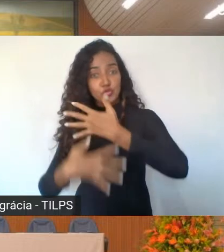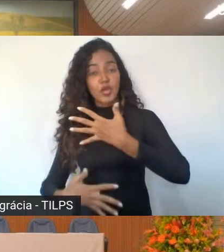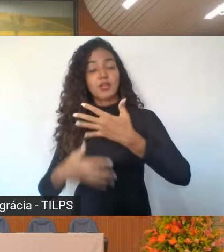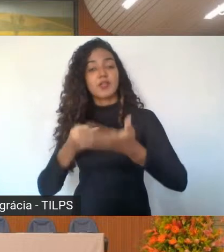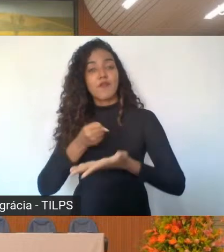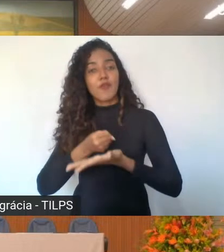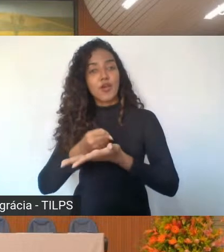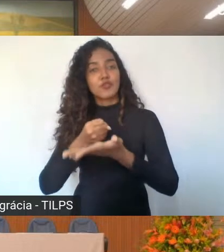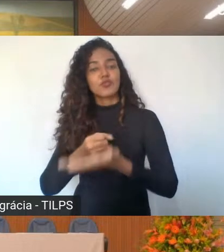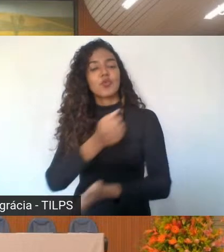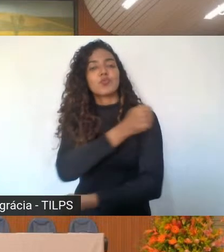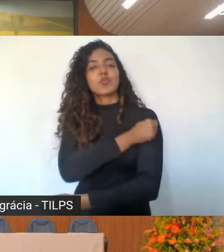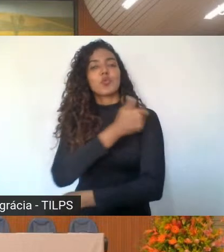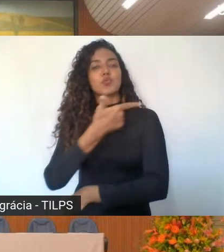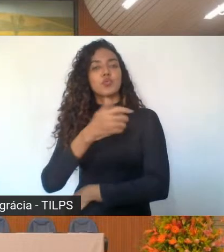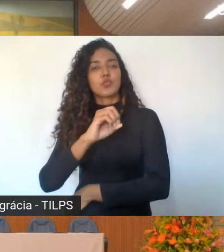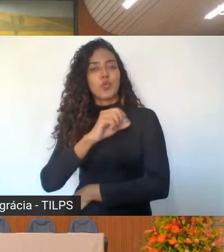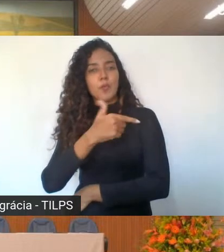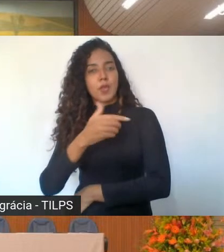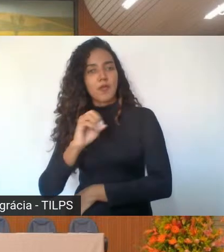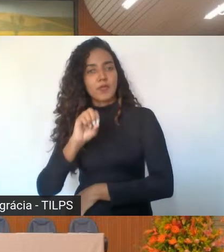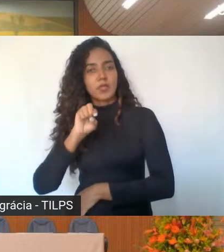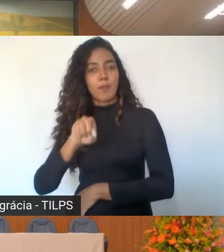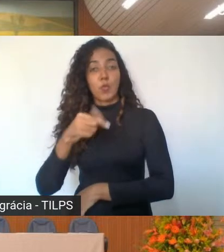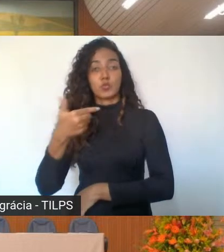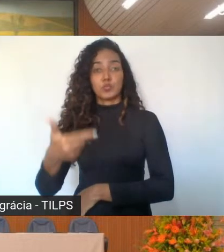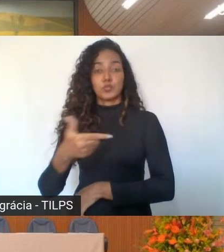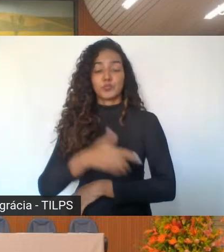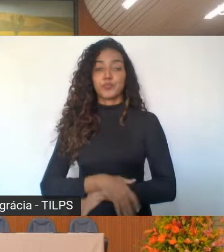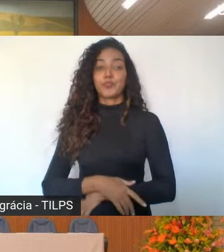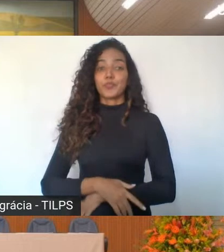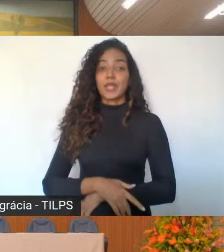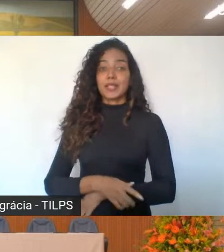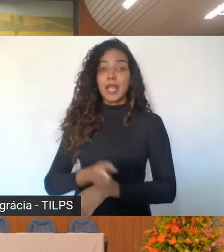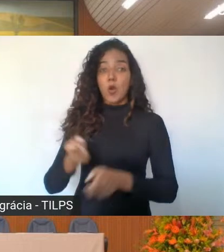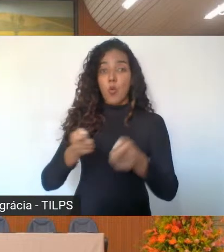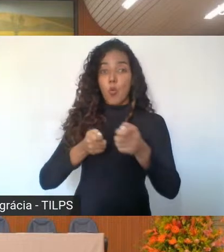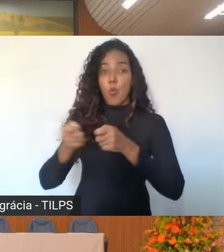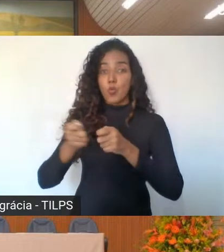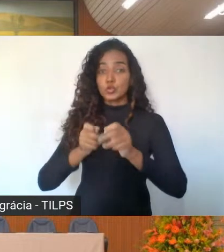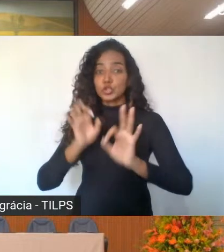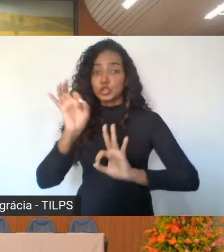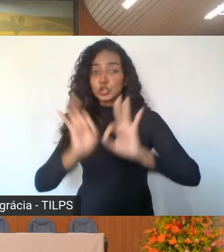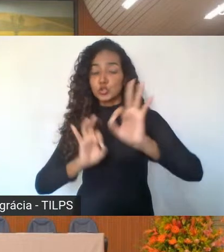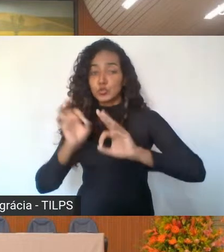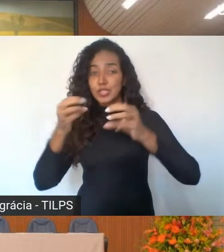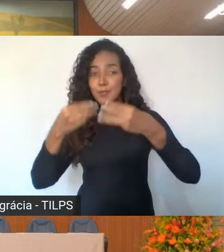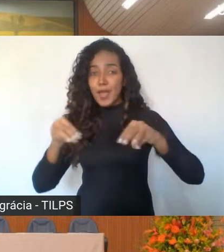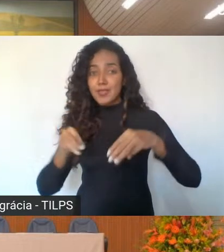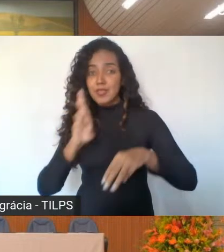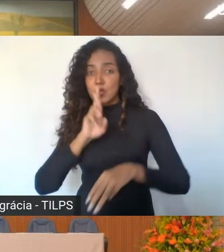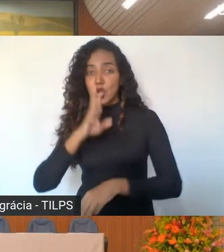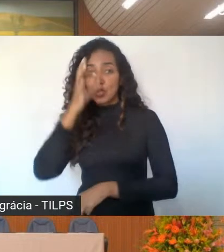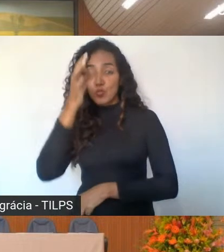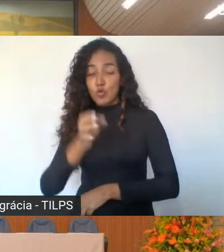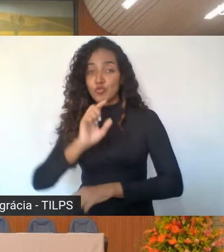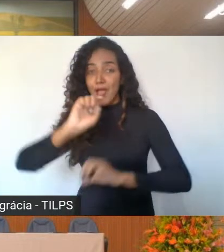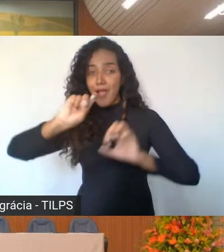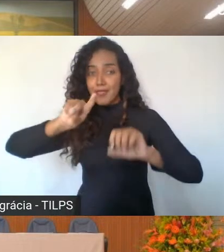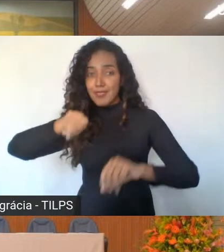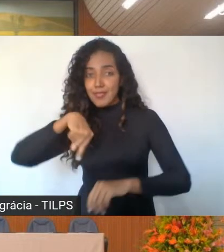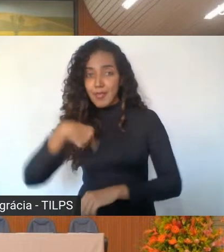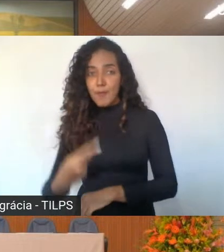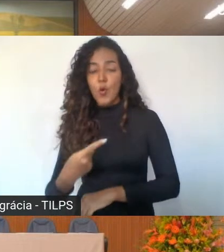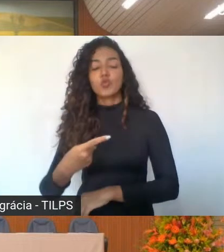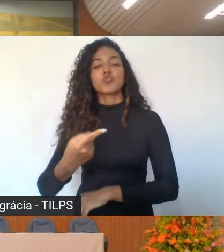a PREG também. Depois que passa esse período de ajuste em matrícula e confirmação amanhã, com essas novas vagas,